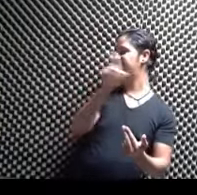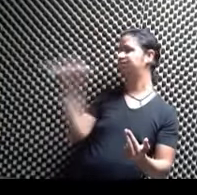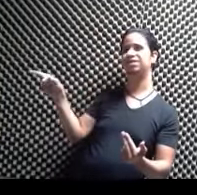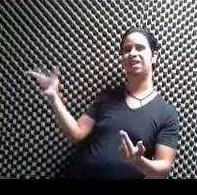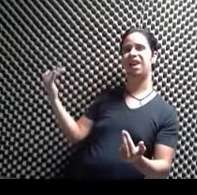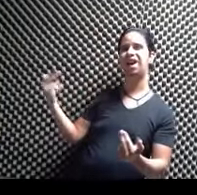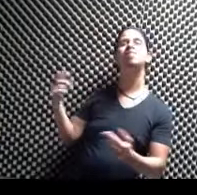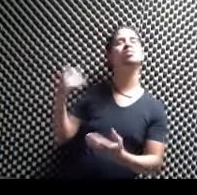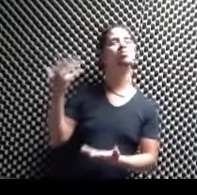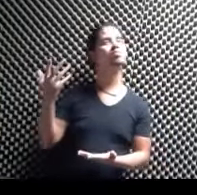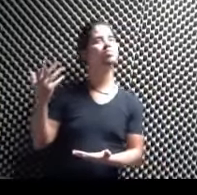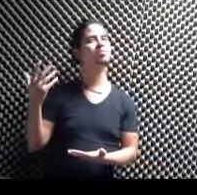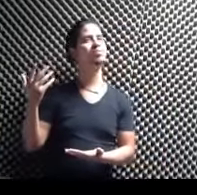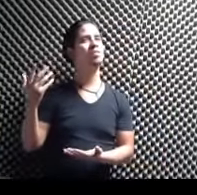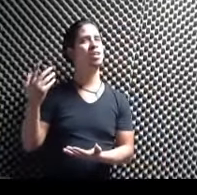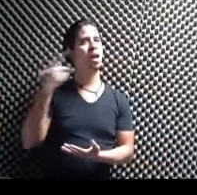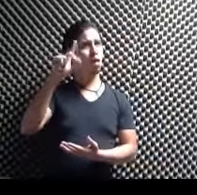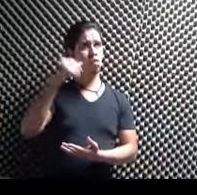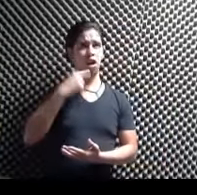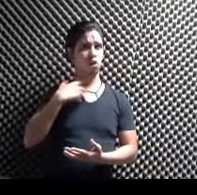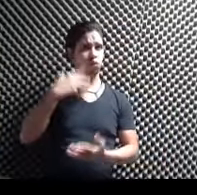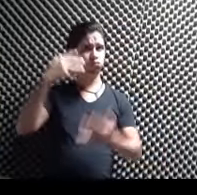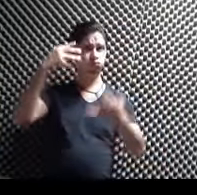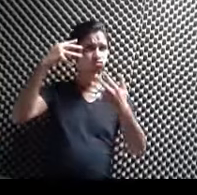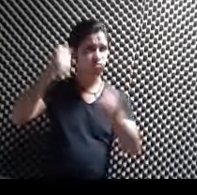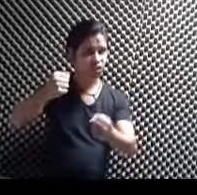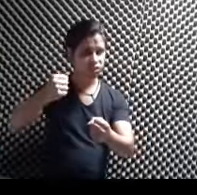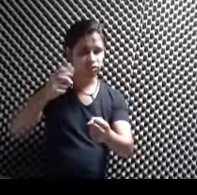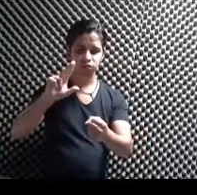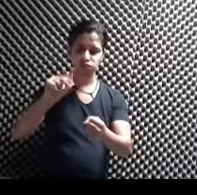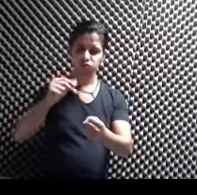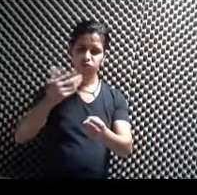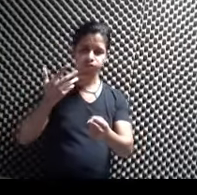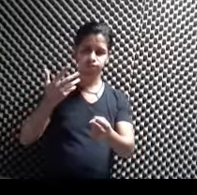a pensar es que no es nada intenso ni fuerte.